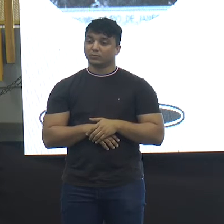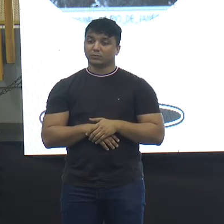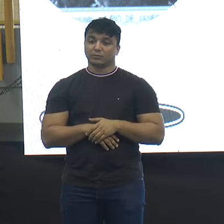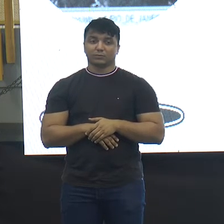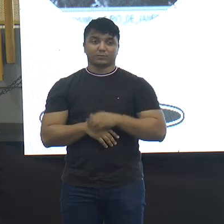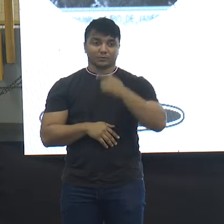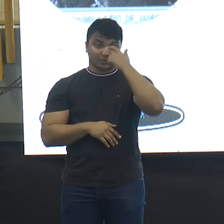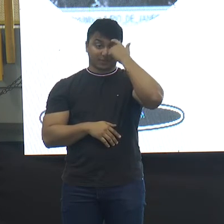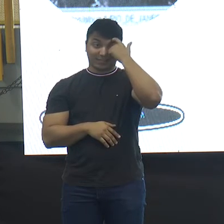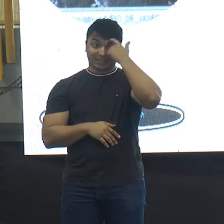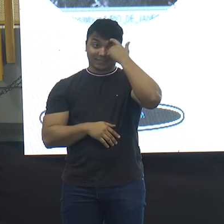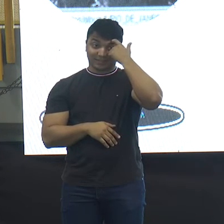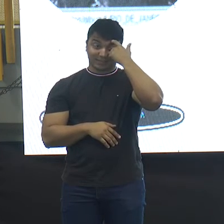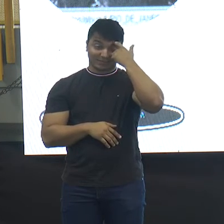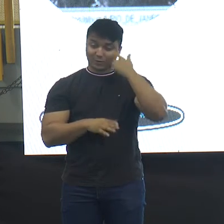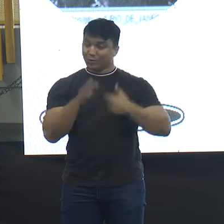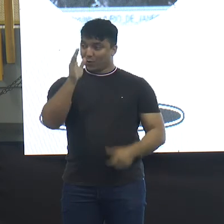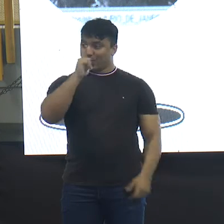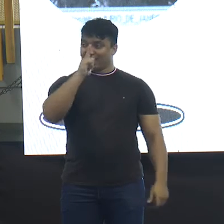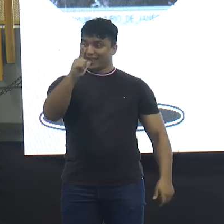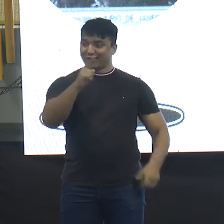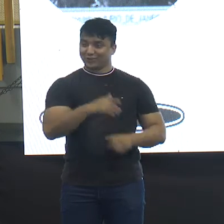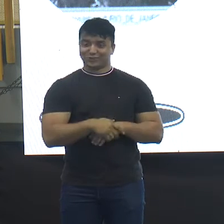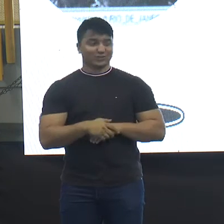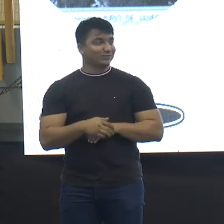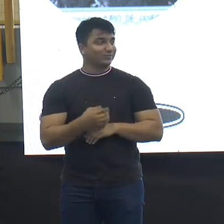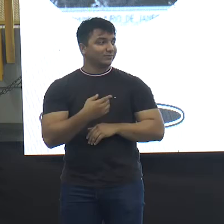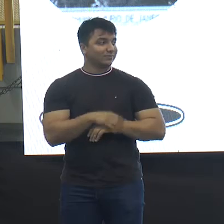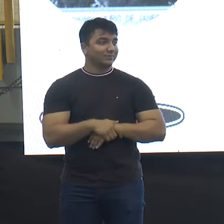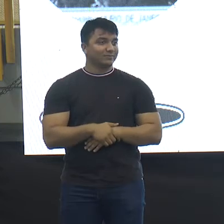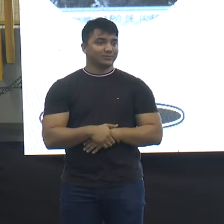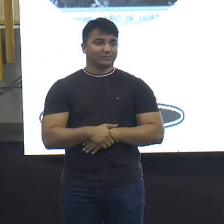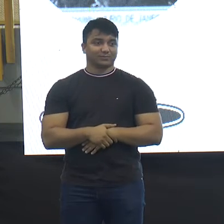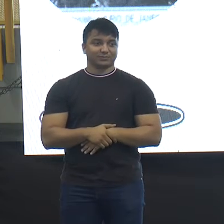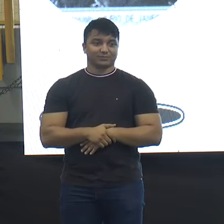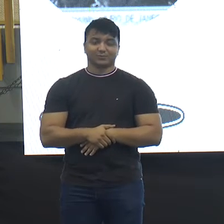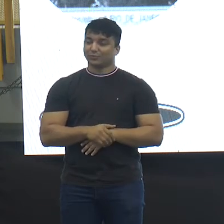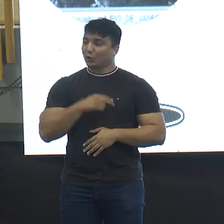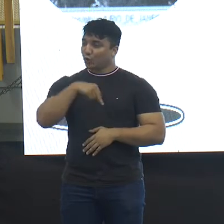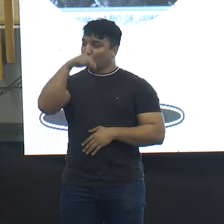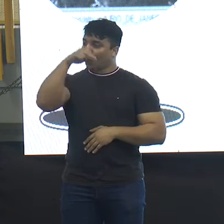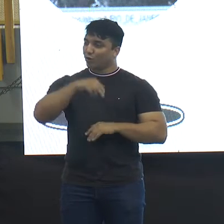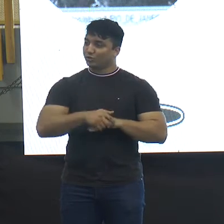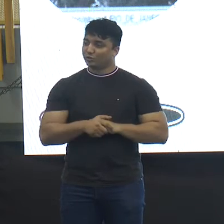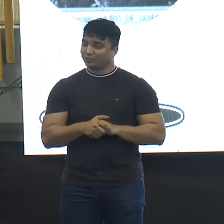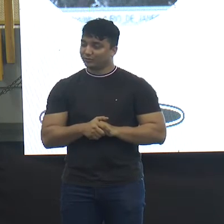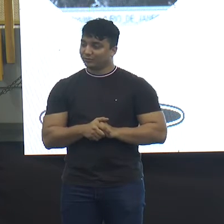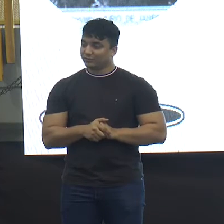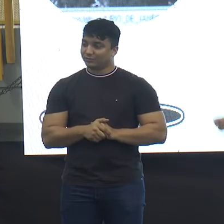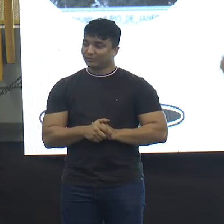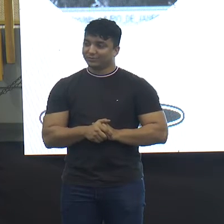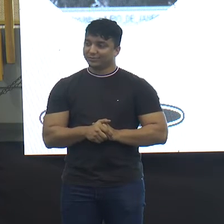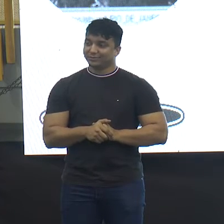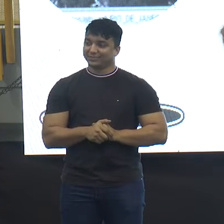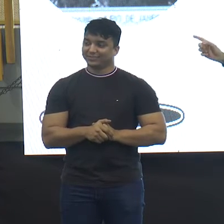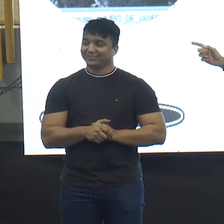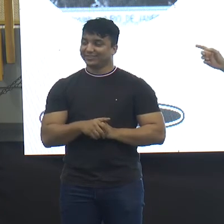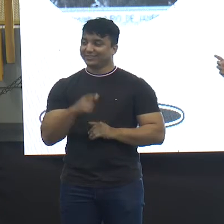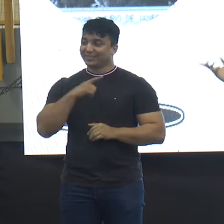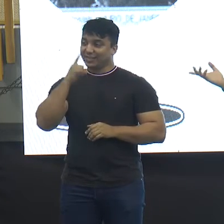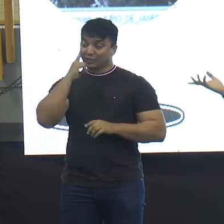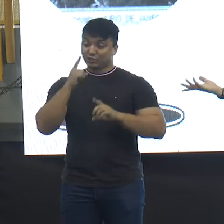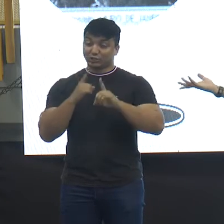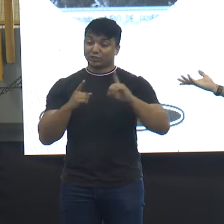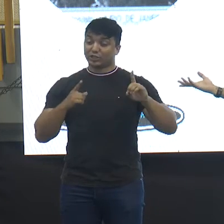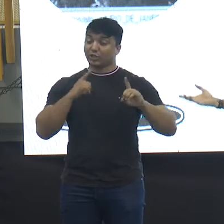Cara, se aqui está o leste, leste, aqui tem o quê? O norte. E no braço direito